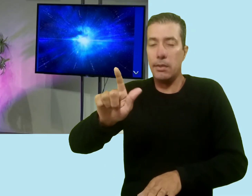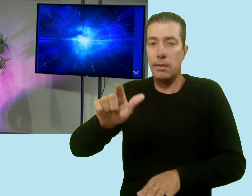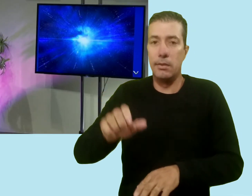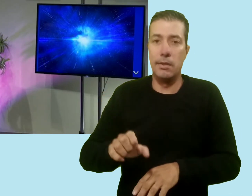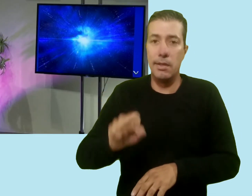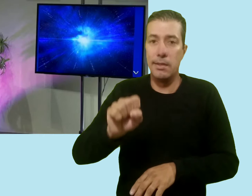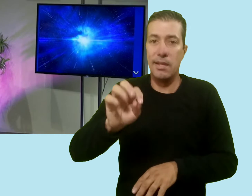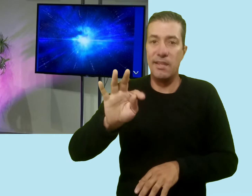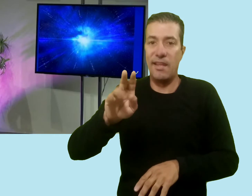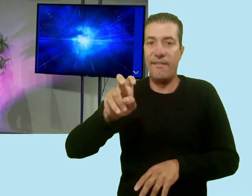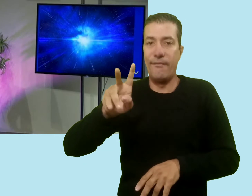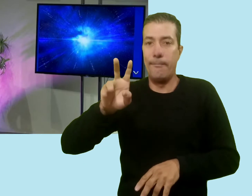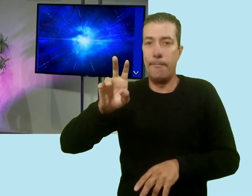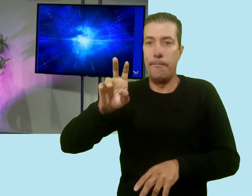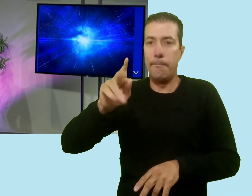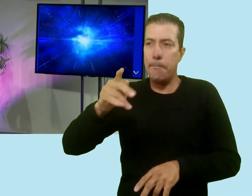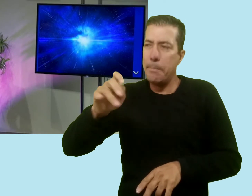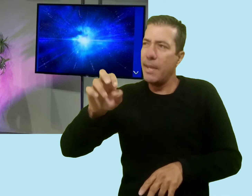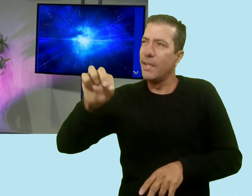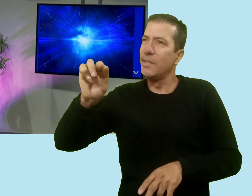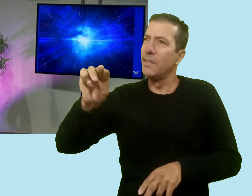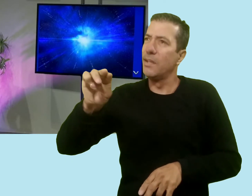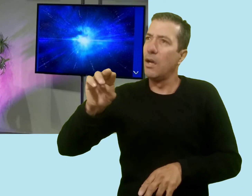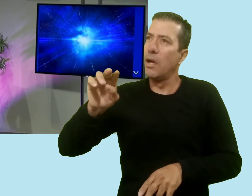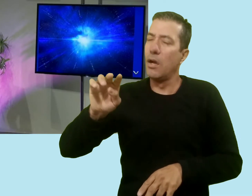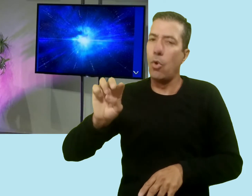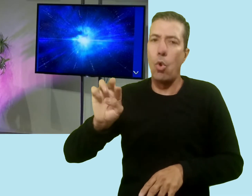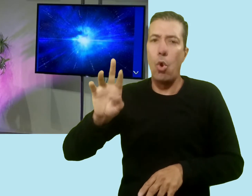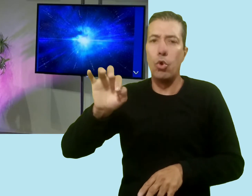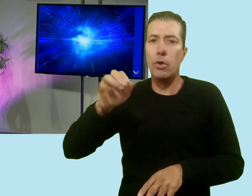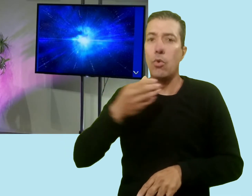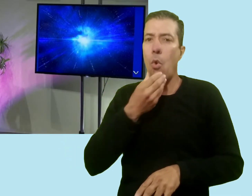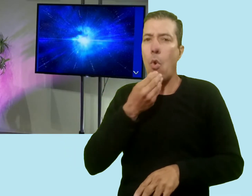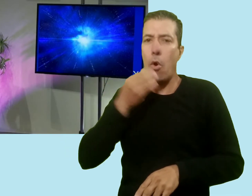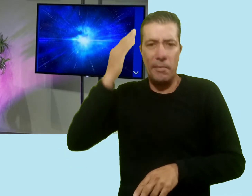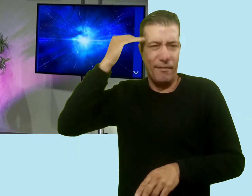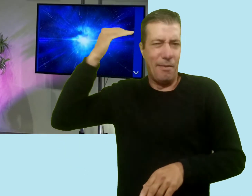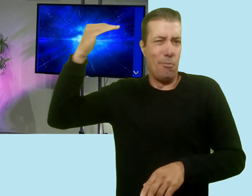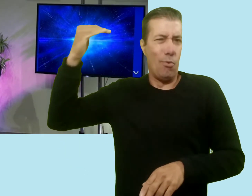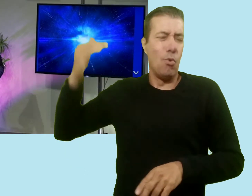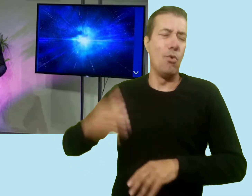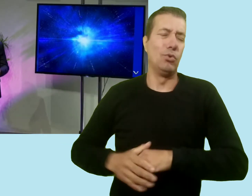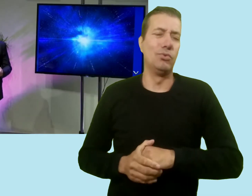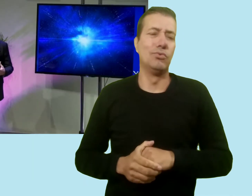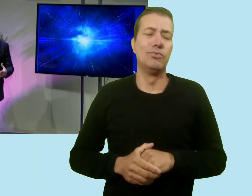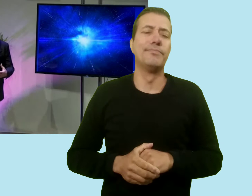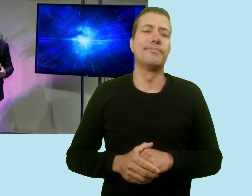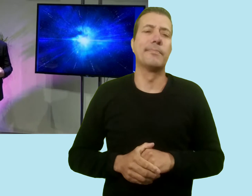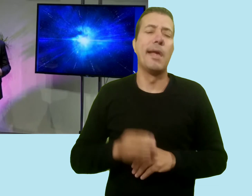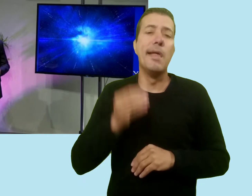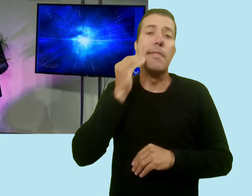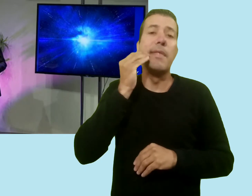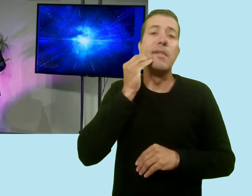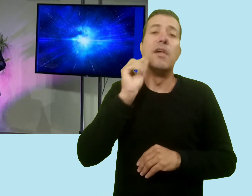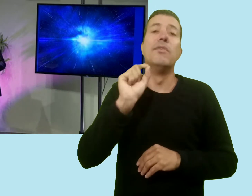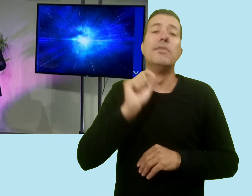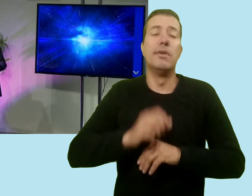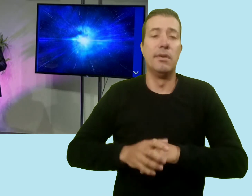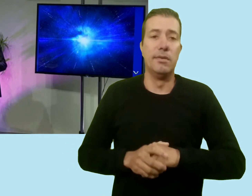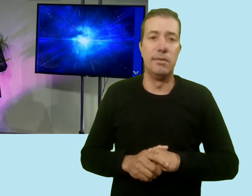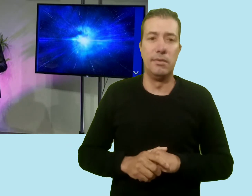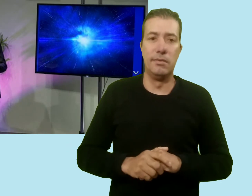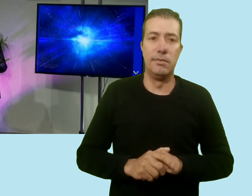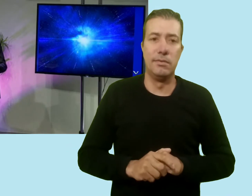Aquele Stephen Hawking, ele tem uma teoria, ou ele tinha tentado,